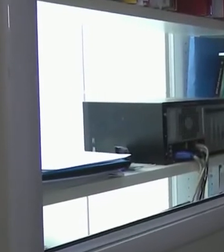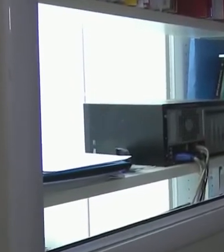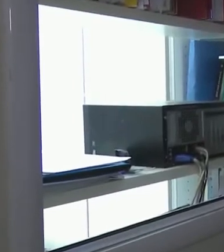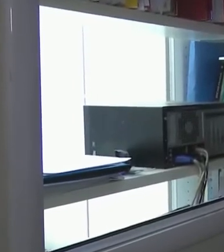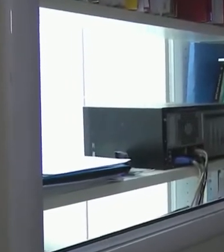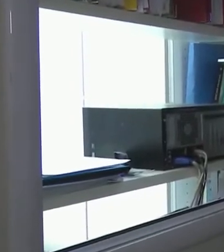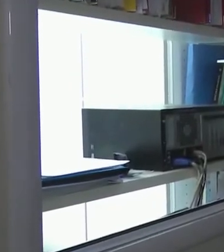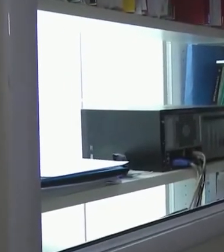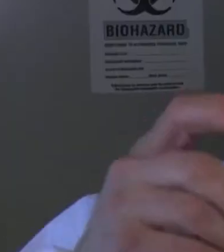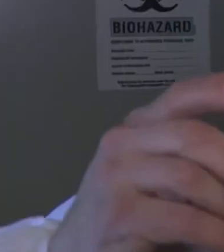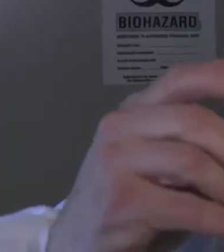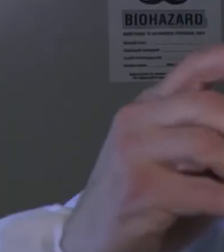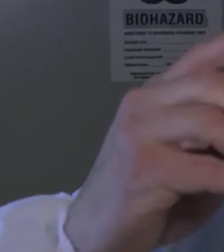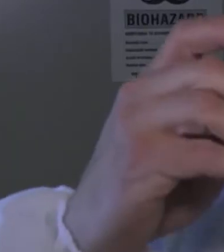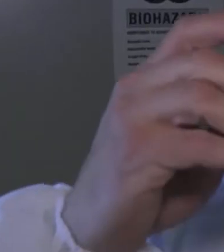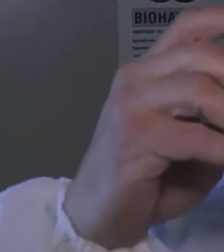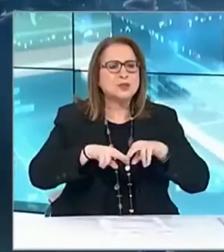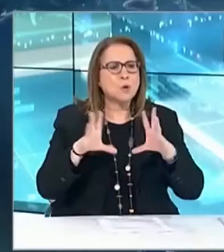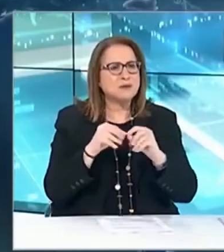εκπροσώπου του Υπουργείου Υγείας Σωτήρη Τσιόδρα.